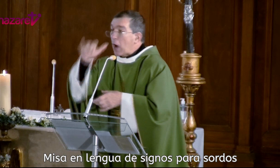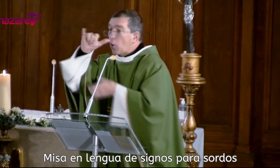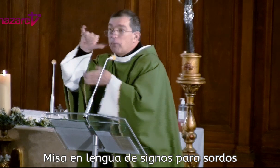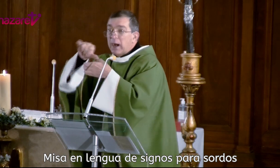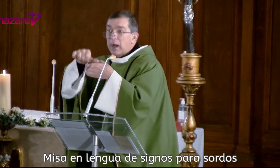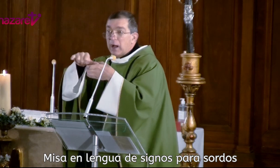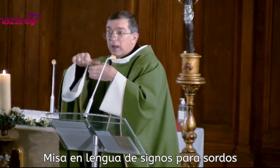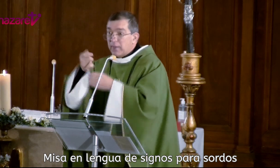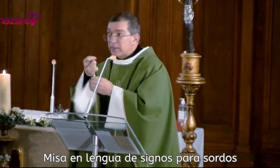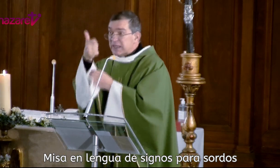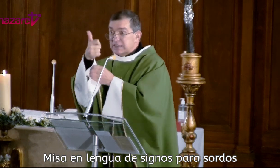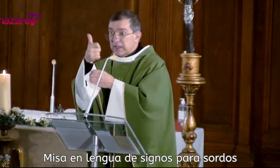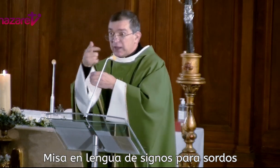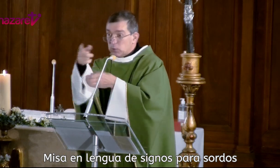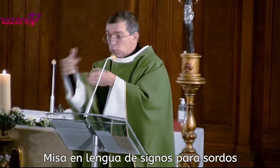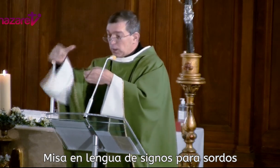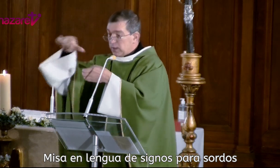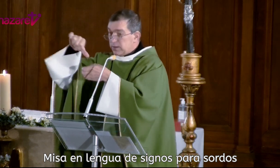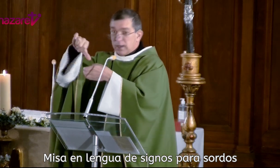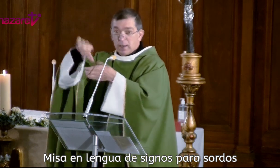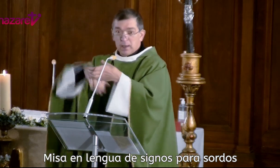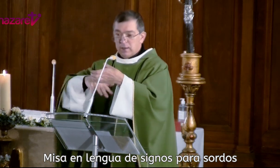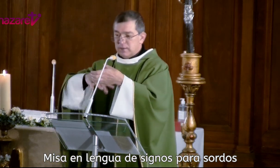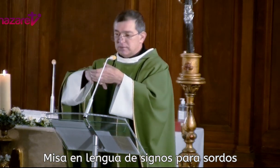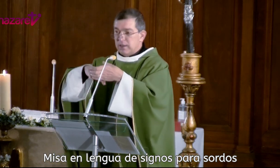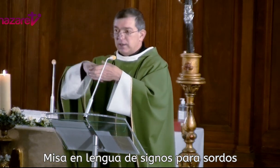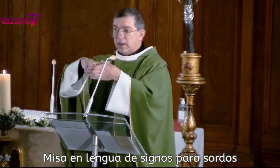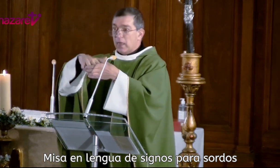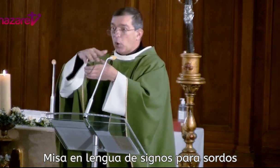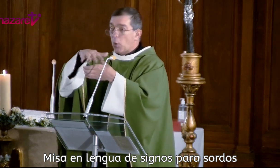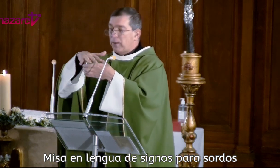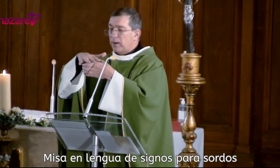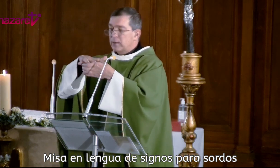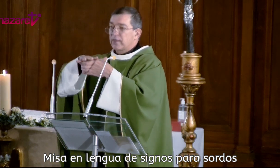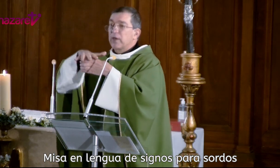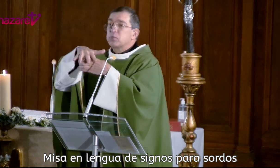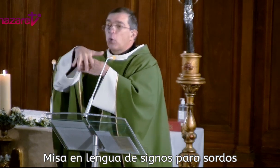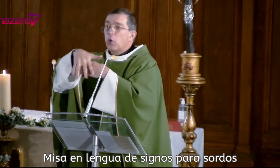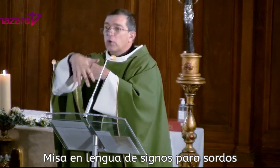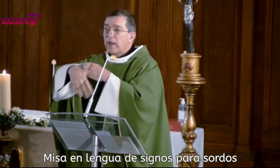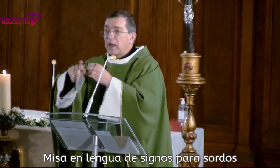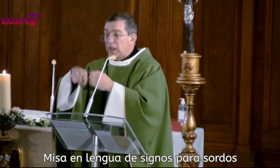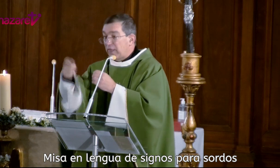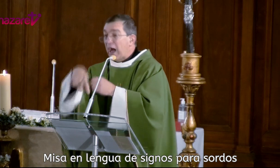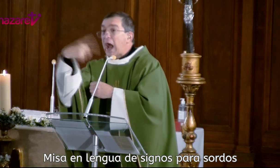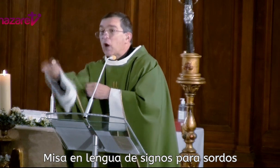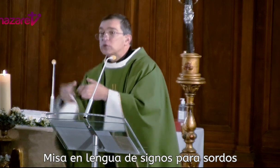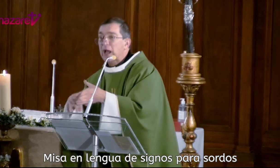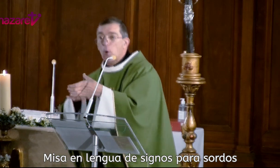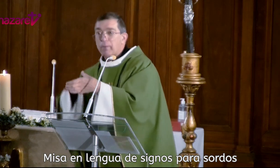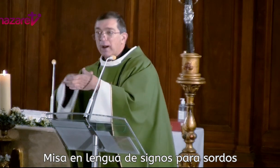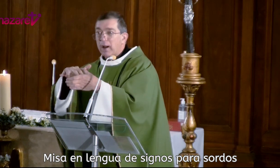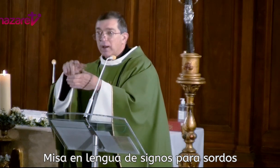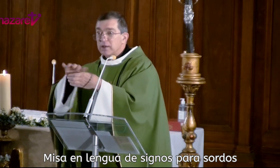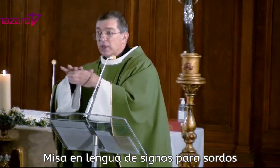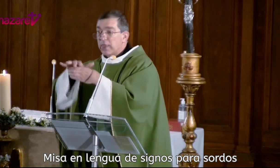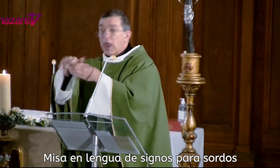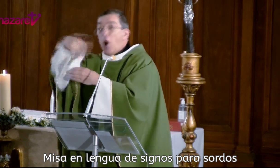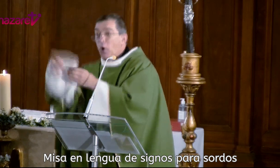copa. Del sidra tú llena, se llena la copa, se desborda y le da a la otra copa, se llena a otra